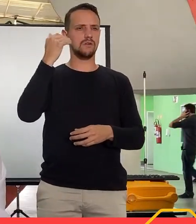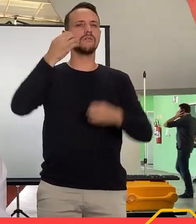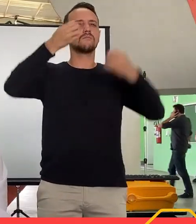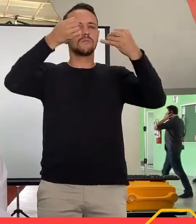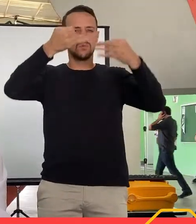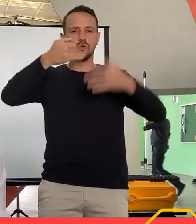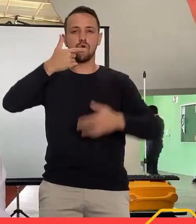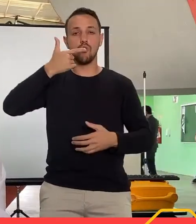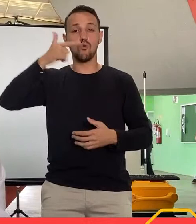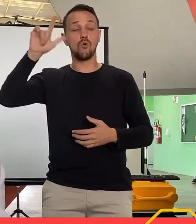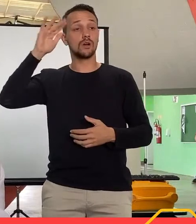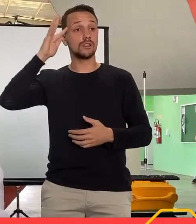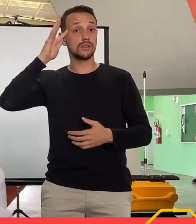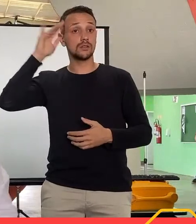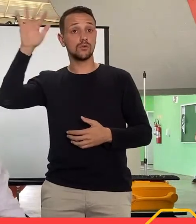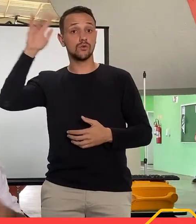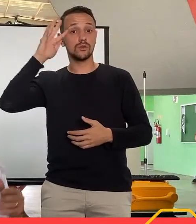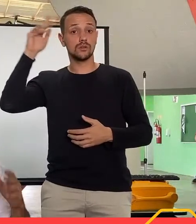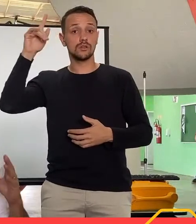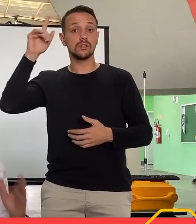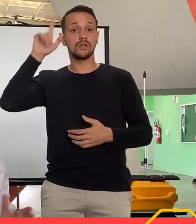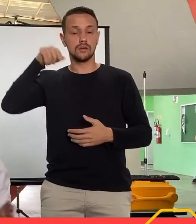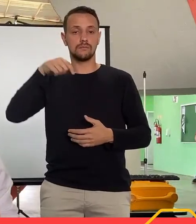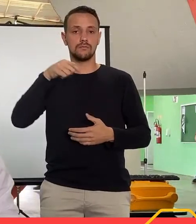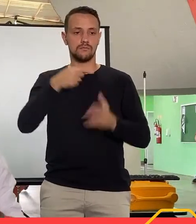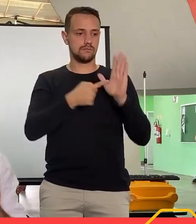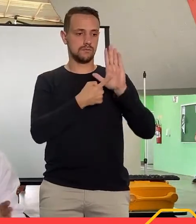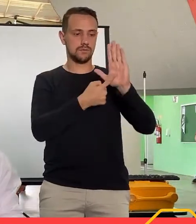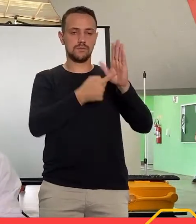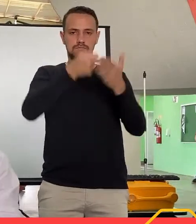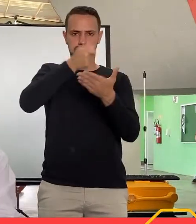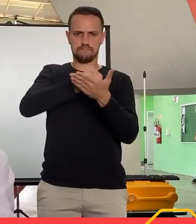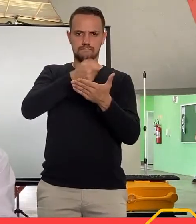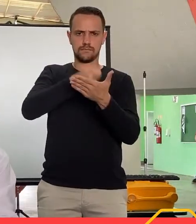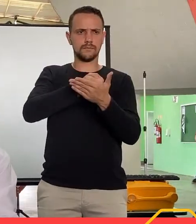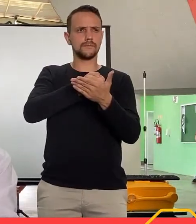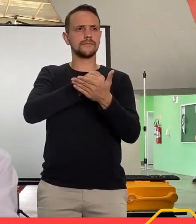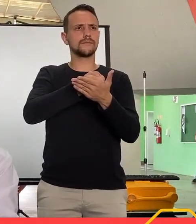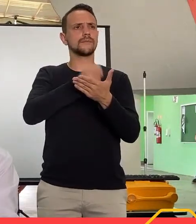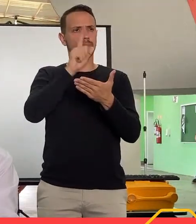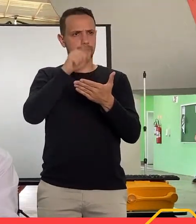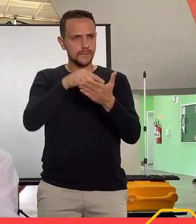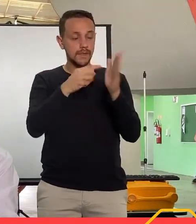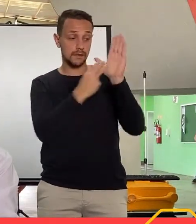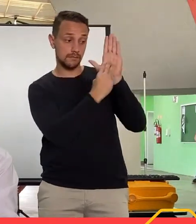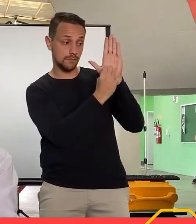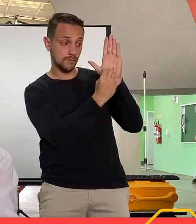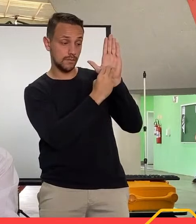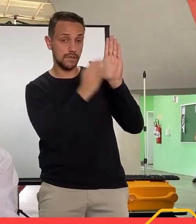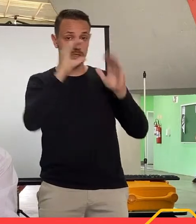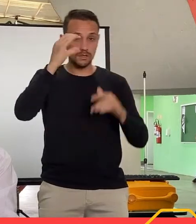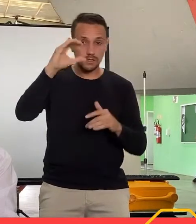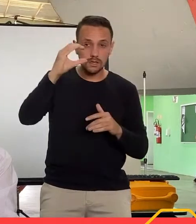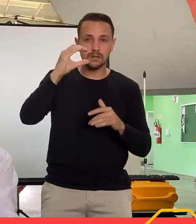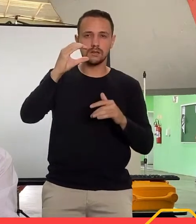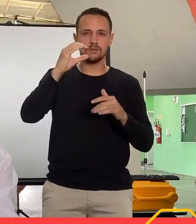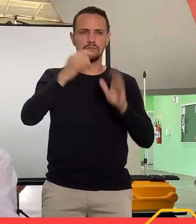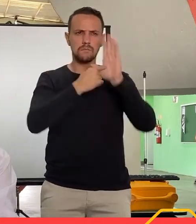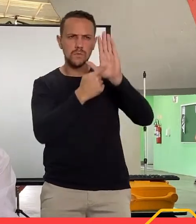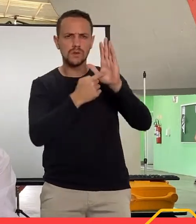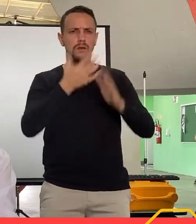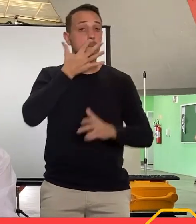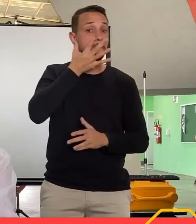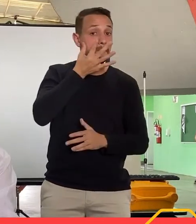nova teoria, que foi comprovada com métodos científicos, com medições, com evidências,